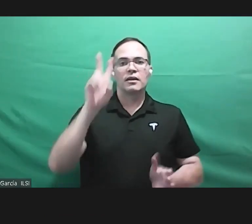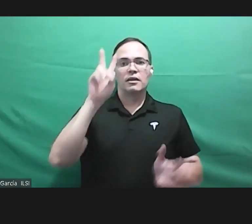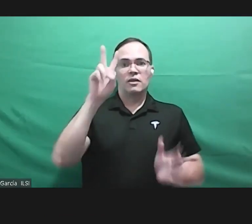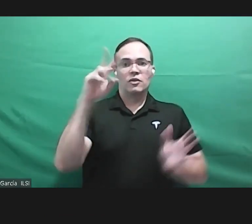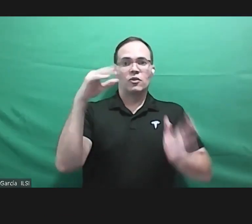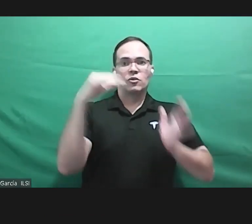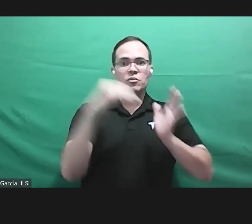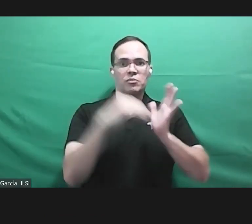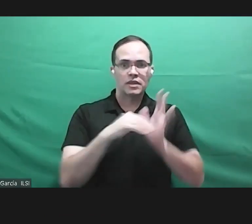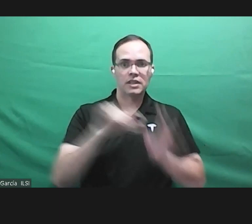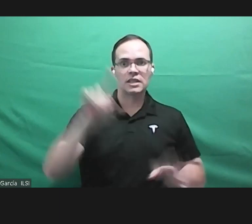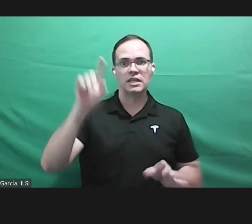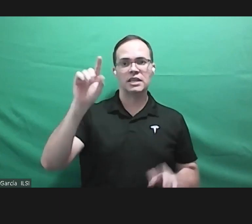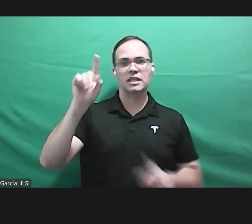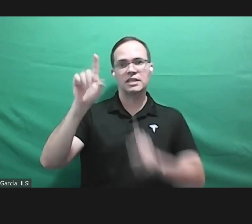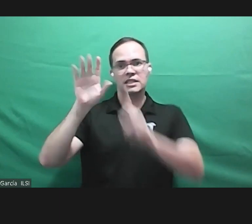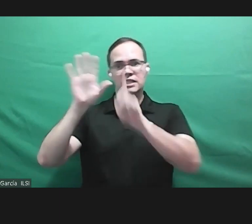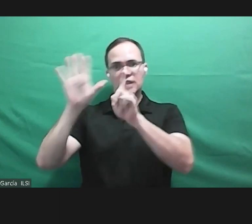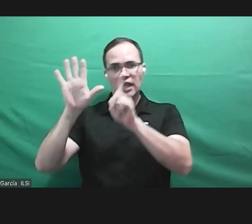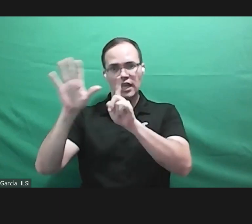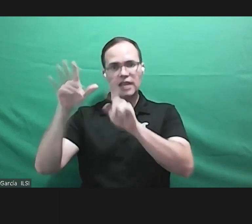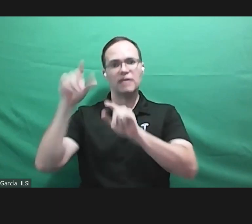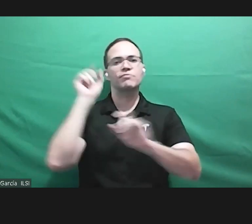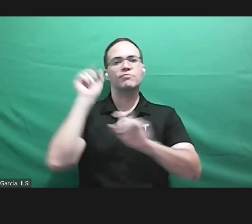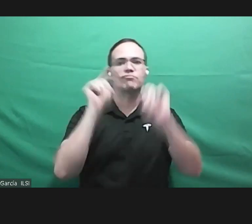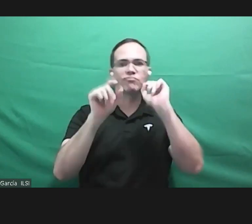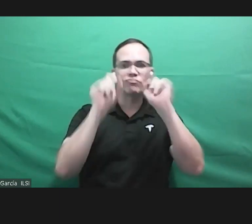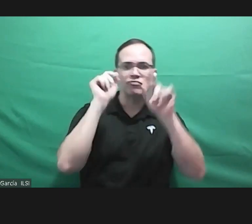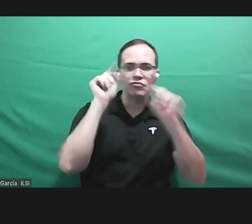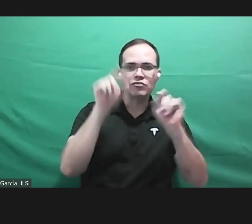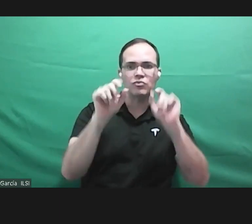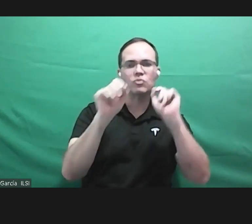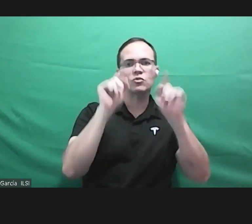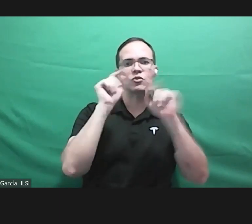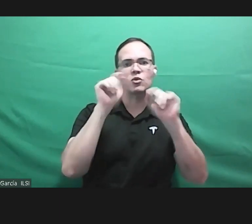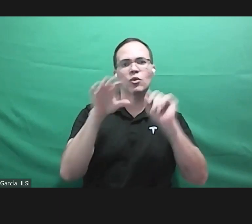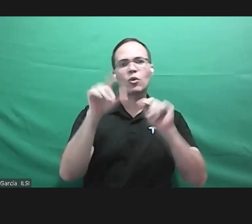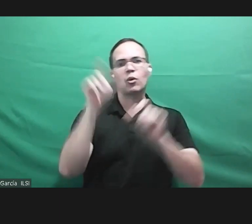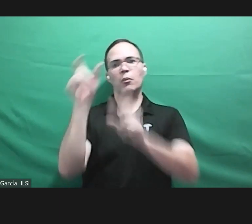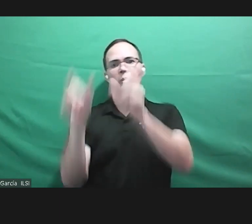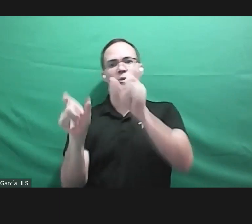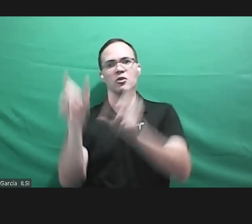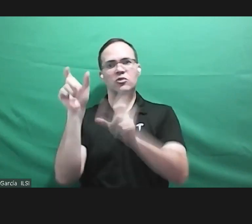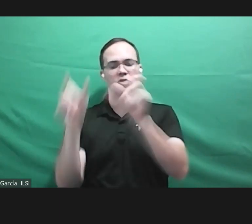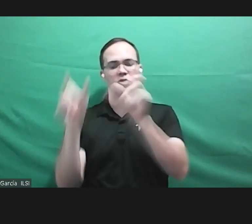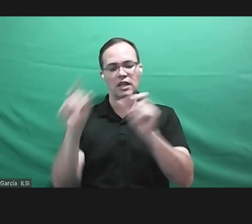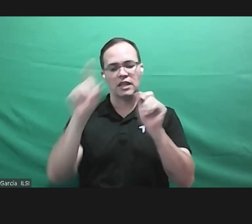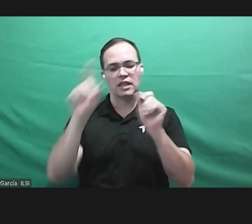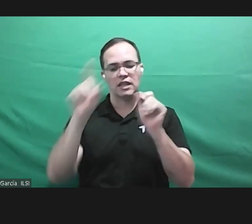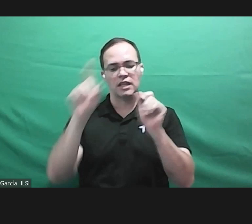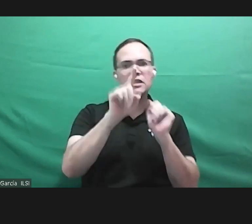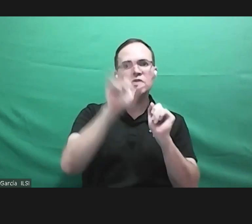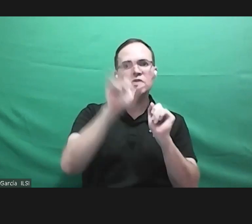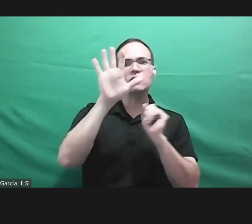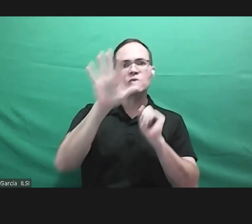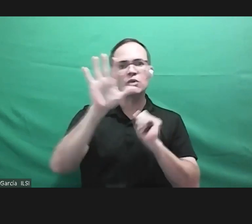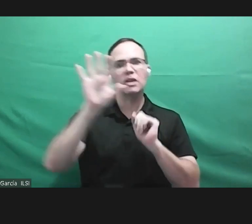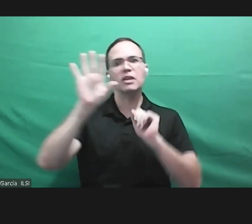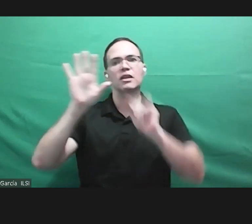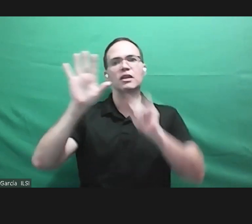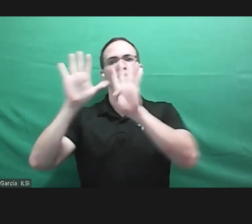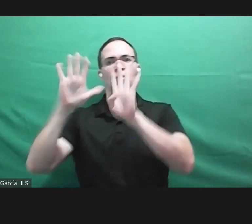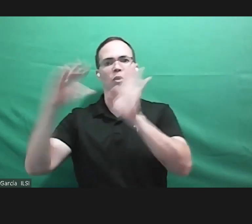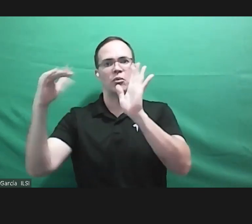hizo población y la discapacidad y que tenía 159,000. Ustedes ven la falta